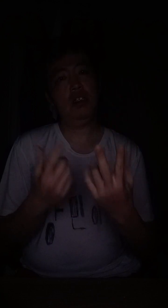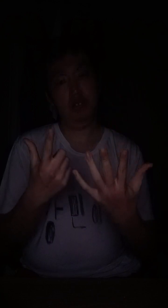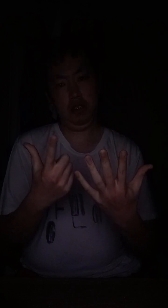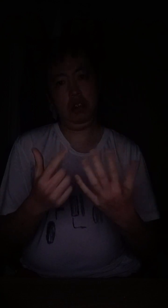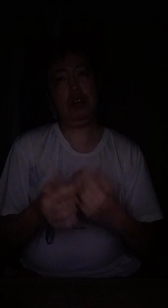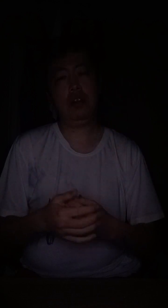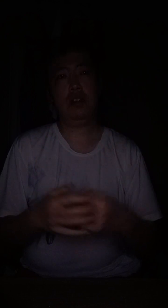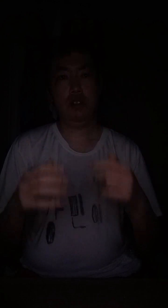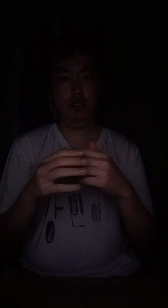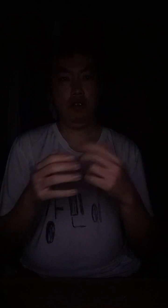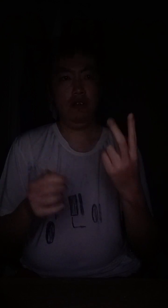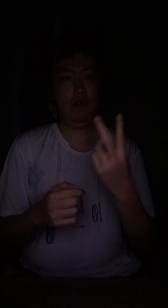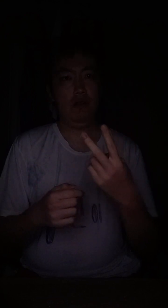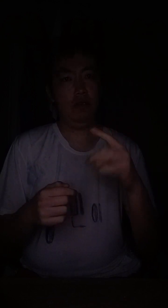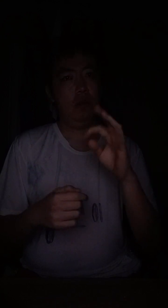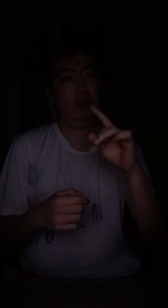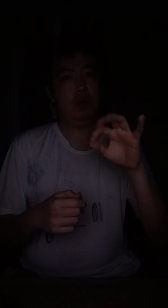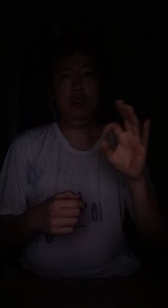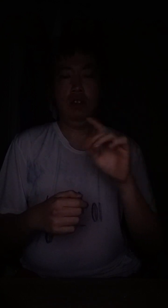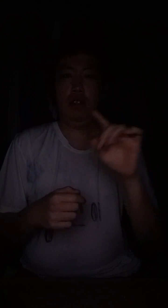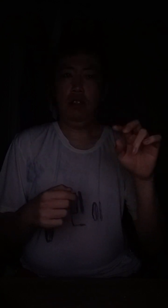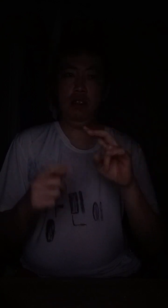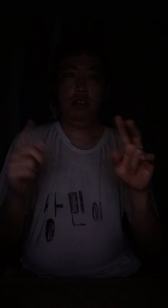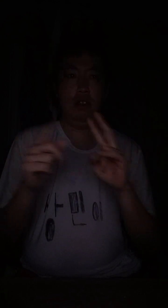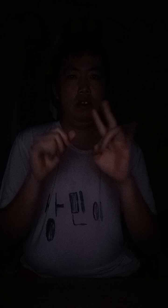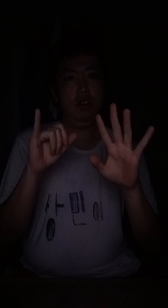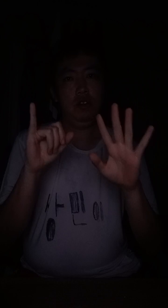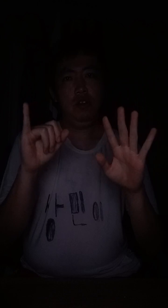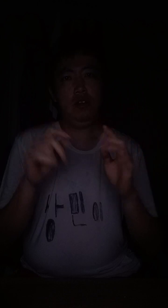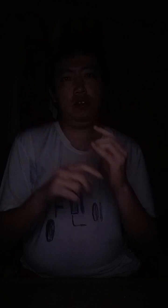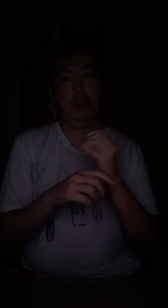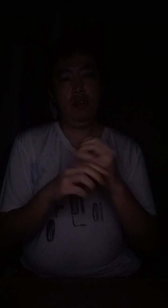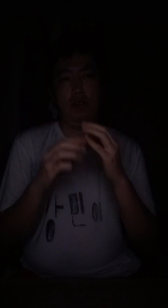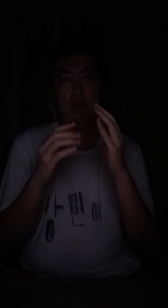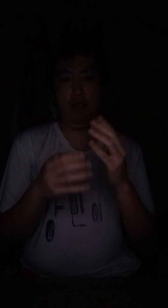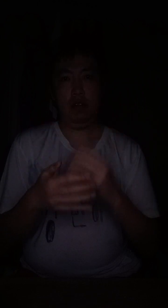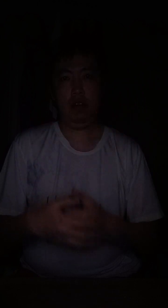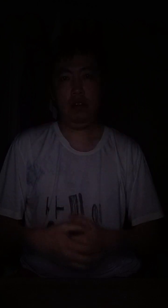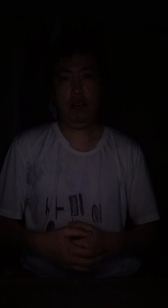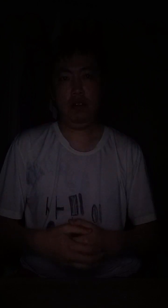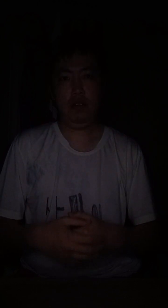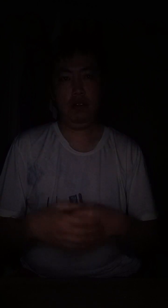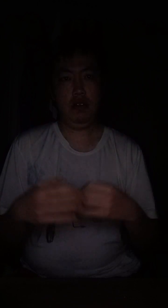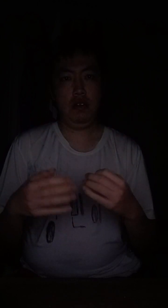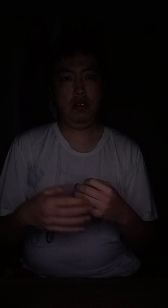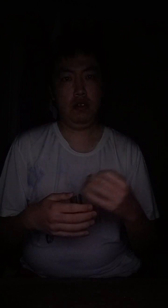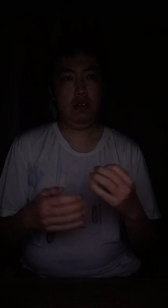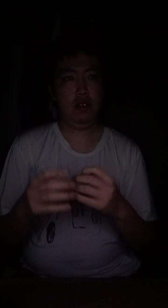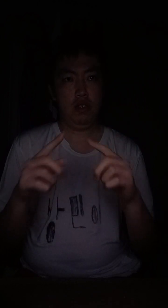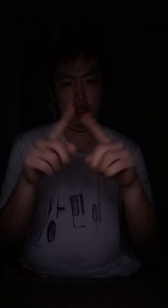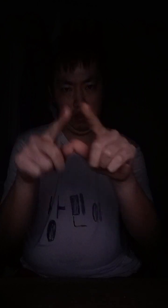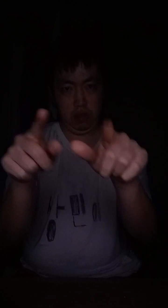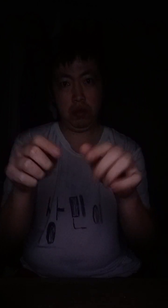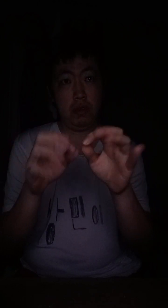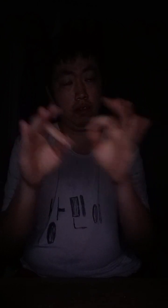27%로 2030 세대가 전체 66%를 차지했습니다. 스마트폰 보급이